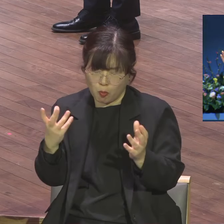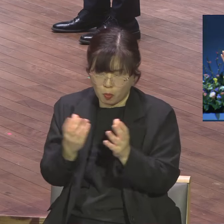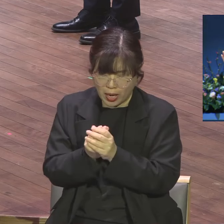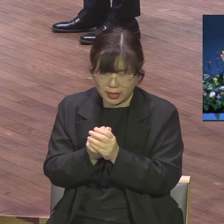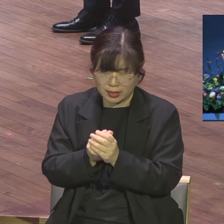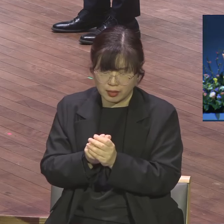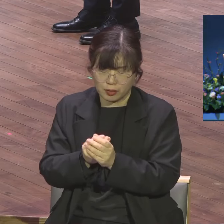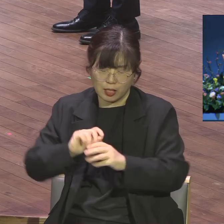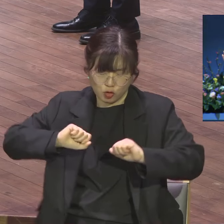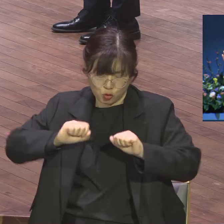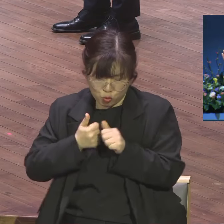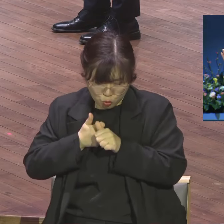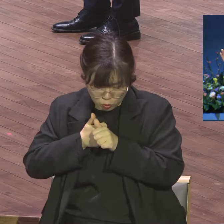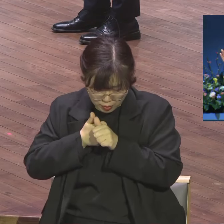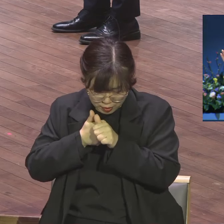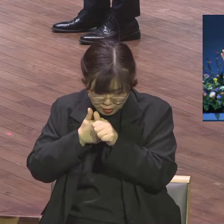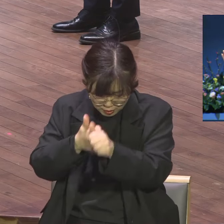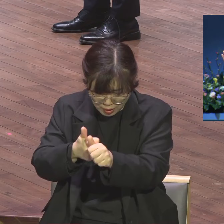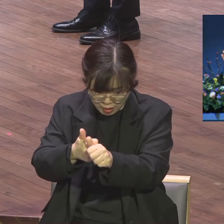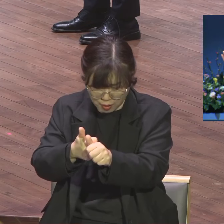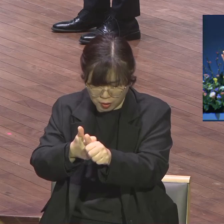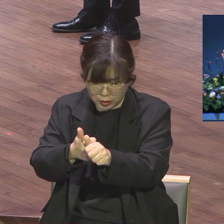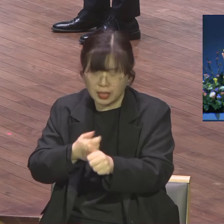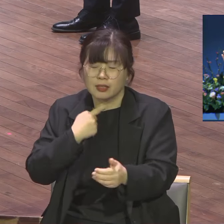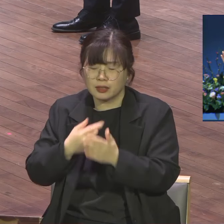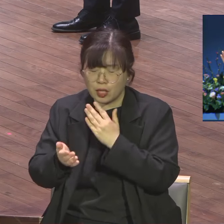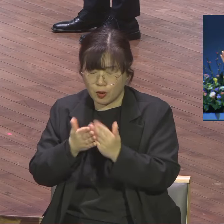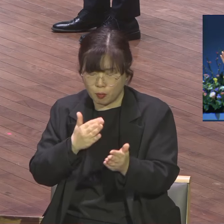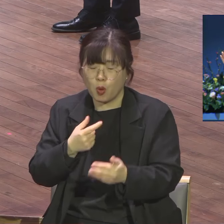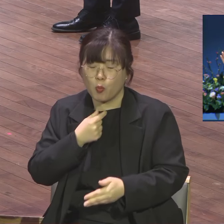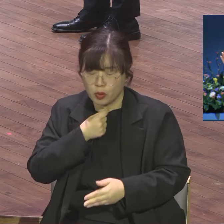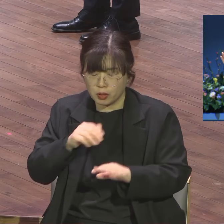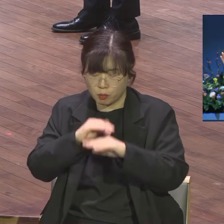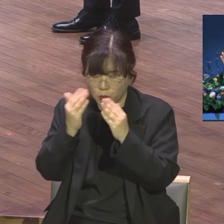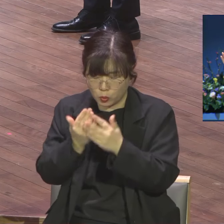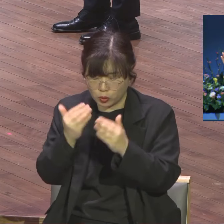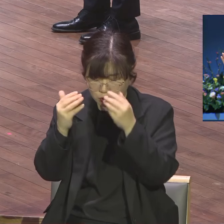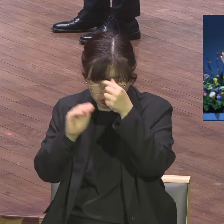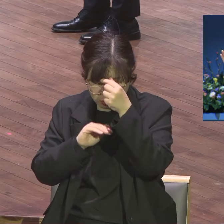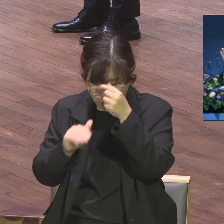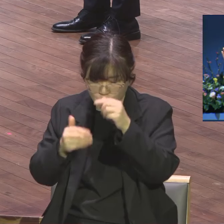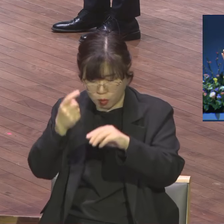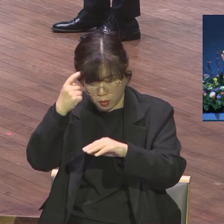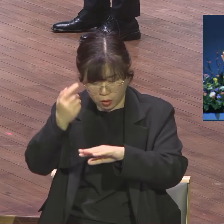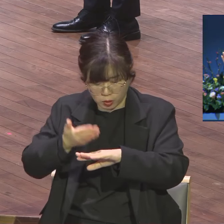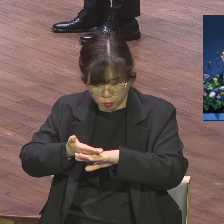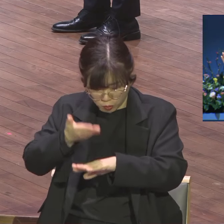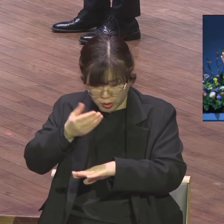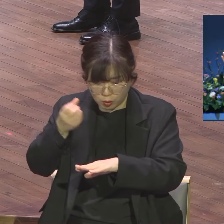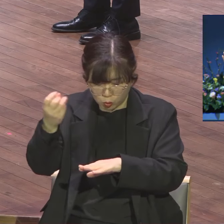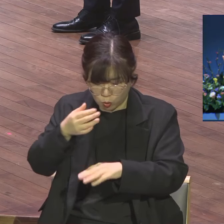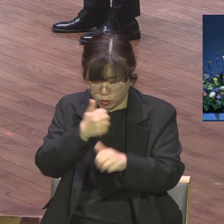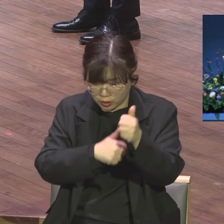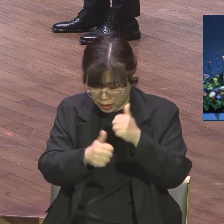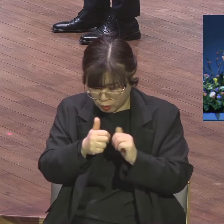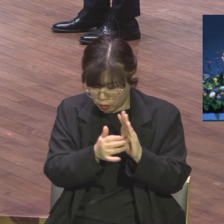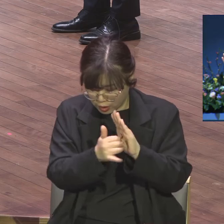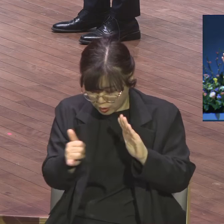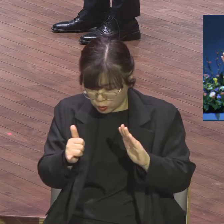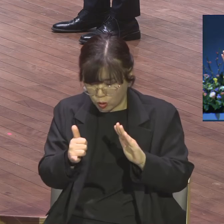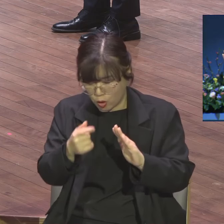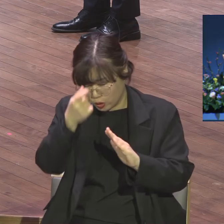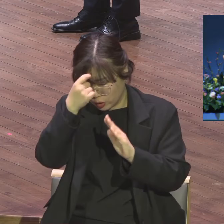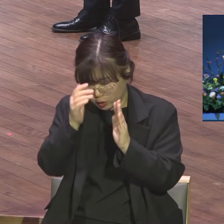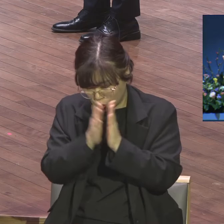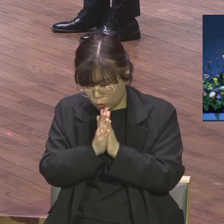세우기를 소원하는 여기 모인 주의 백성들 머리머리 위에 그의 가정과 자녀와 생업과 소원하는 모든 기도 제목 위에 특별히 기간